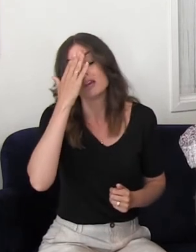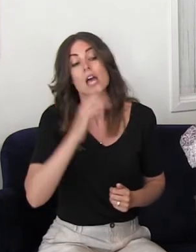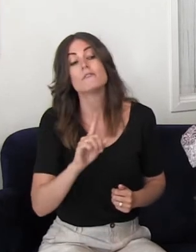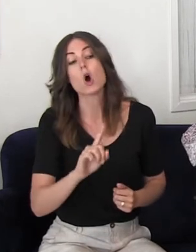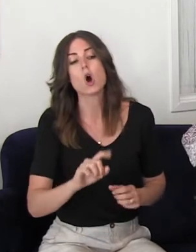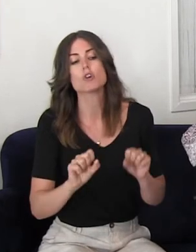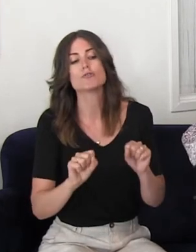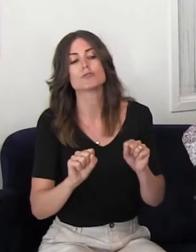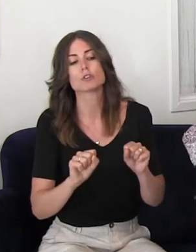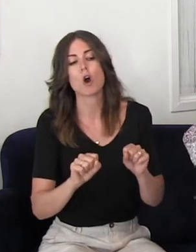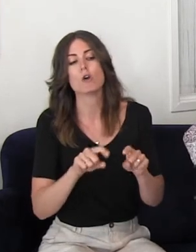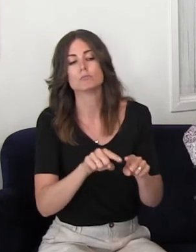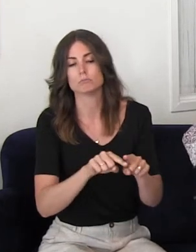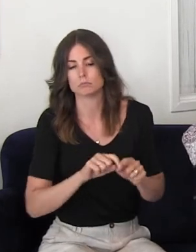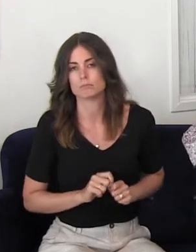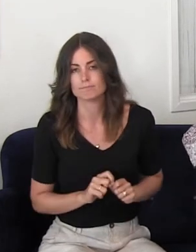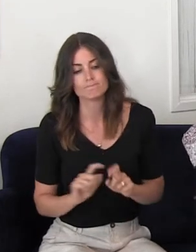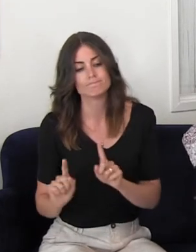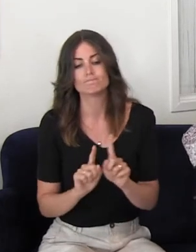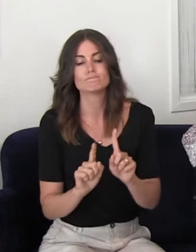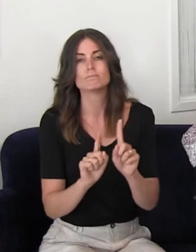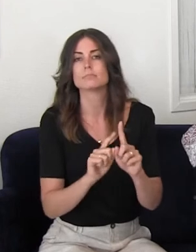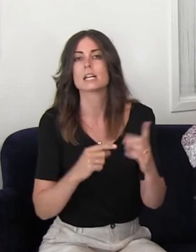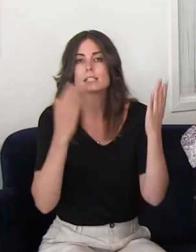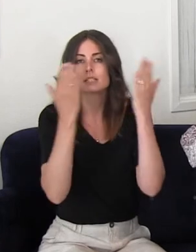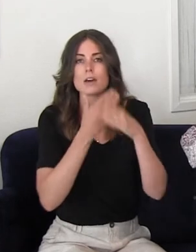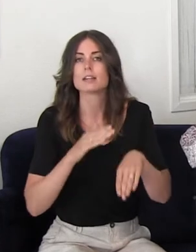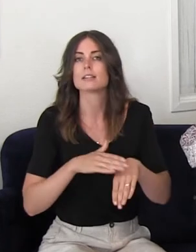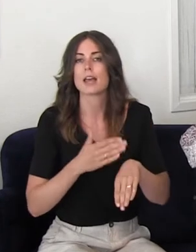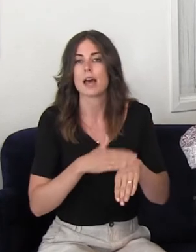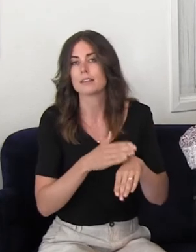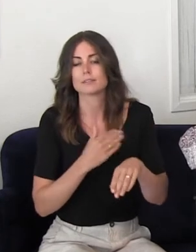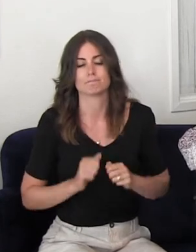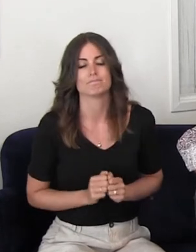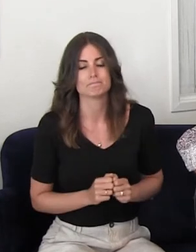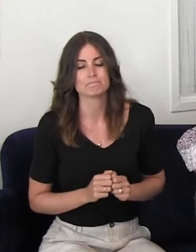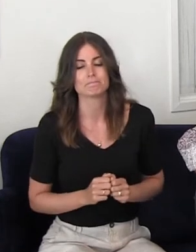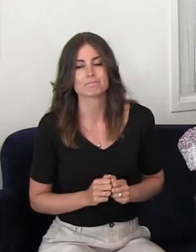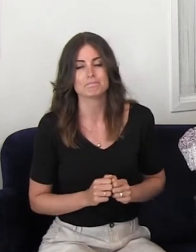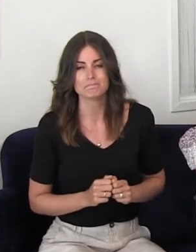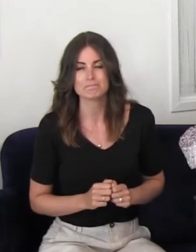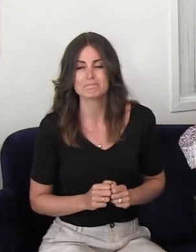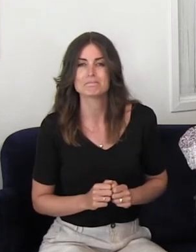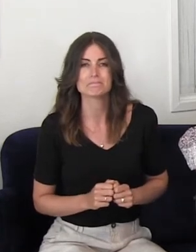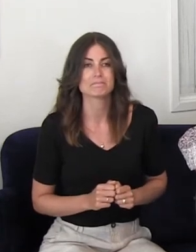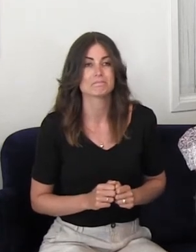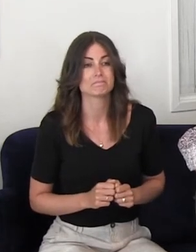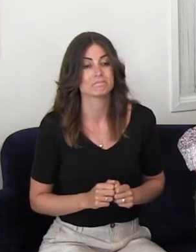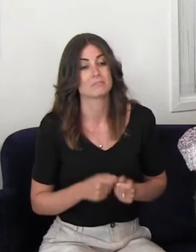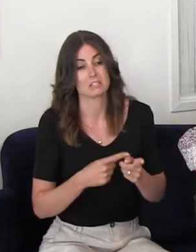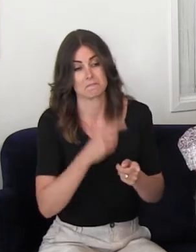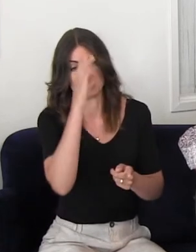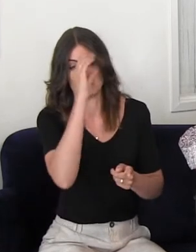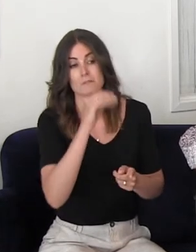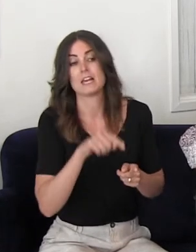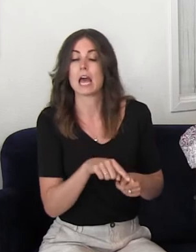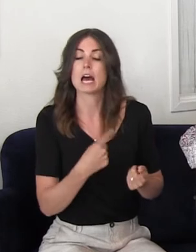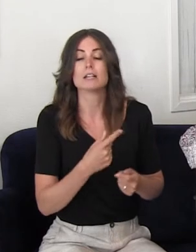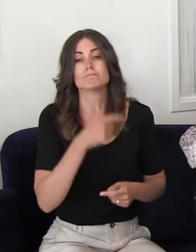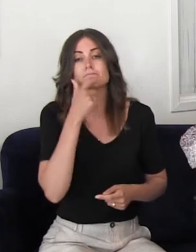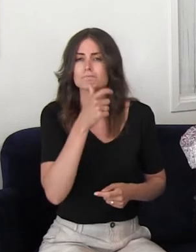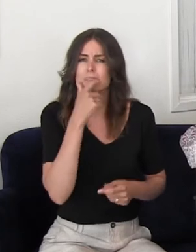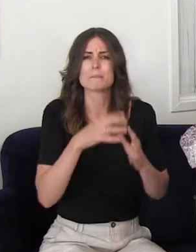annan, vet resmålet hans. Och med sig har han en svart katt. Och visst är luffan munter,